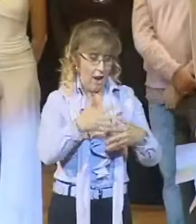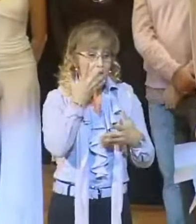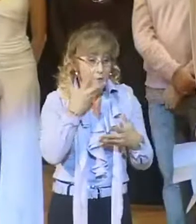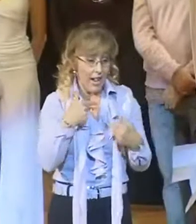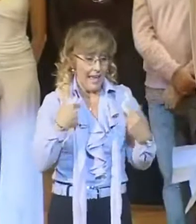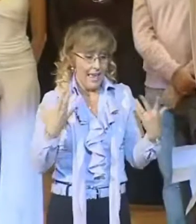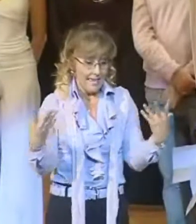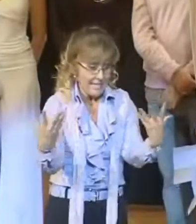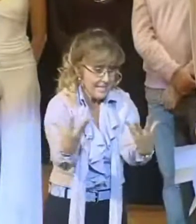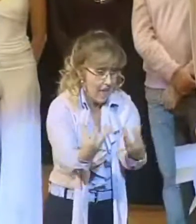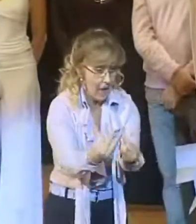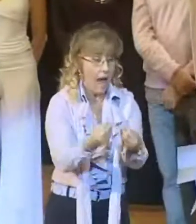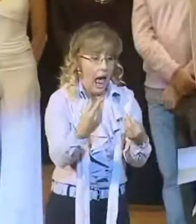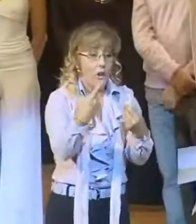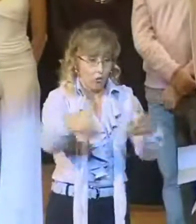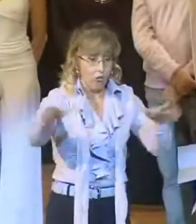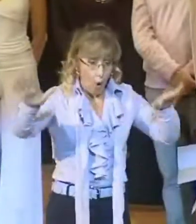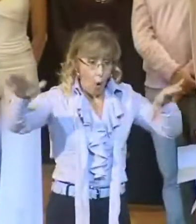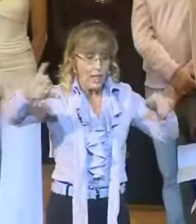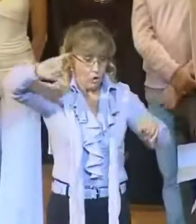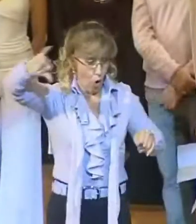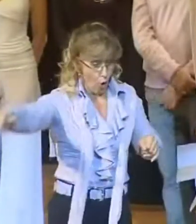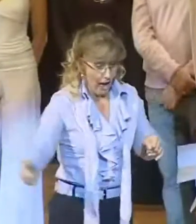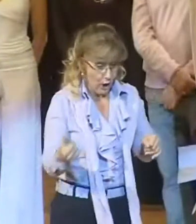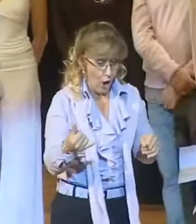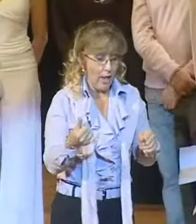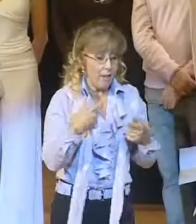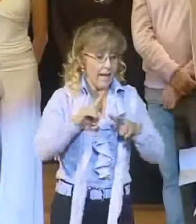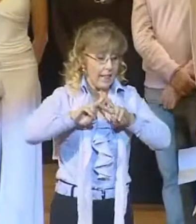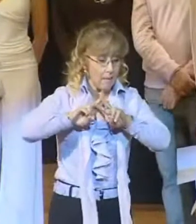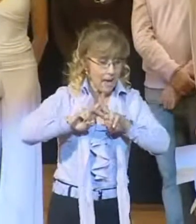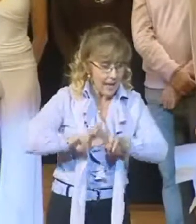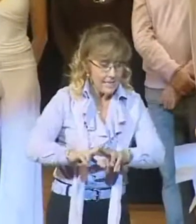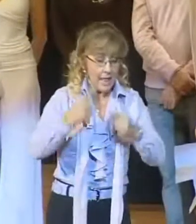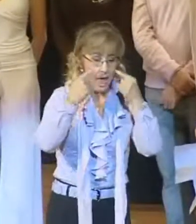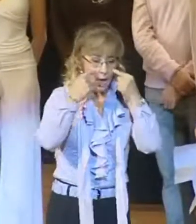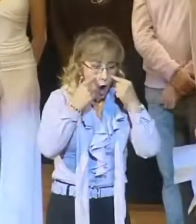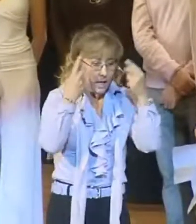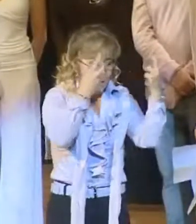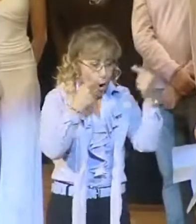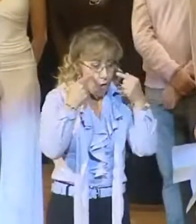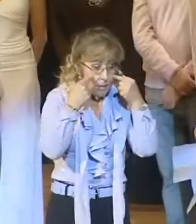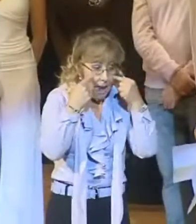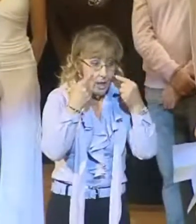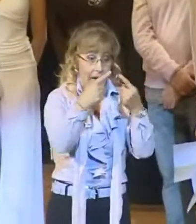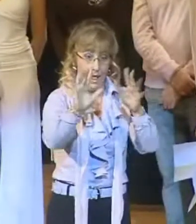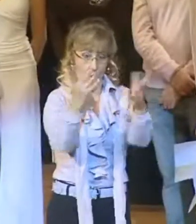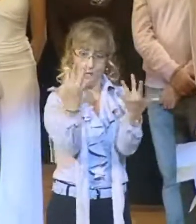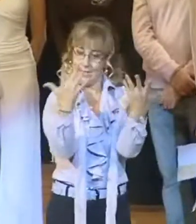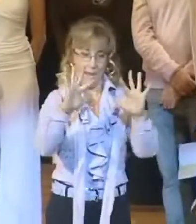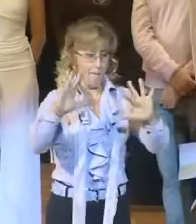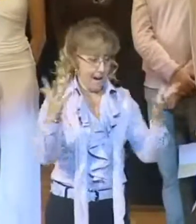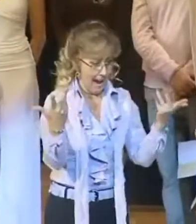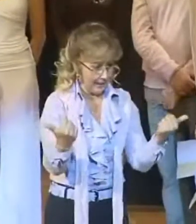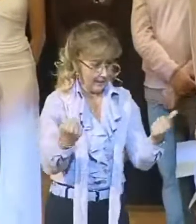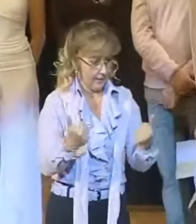Ecco, questa sera vorrei che insieme al volo di Jonathan vi rimanesse negli occhi